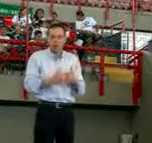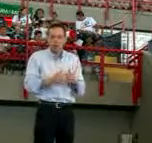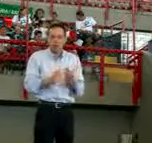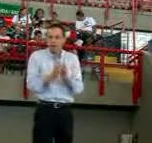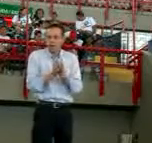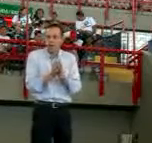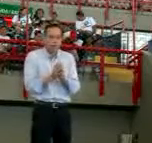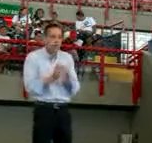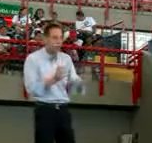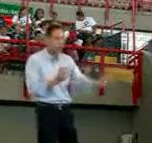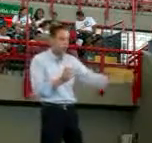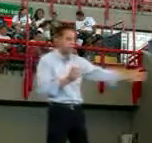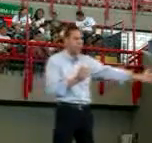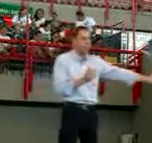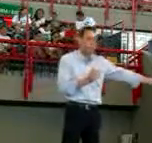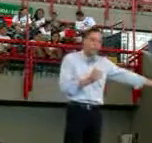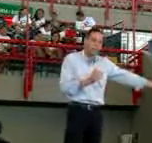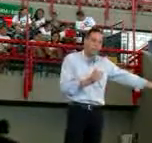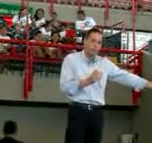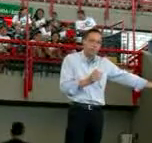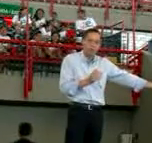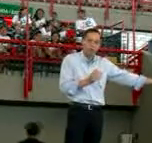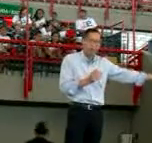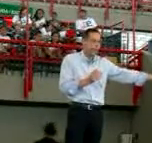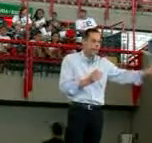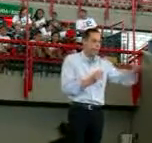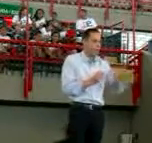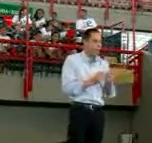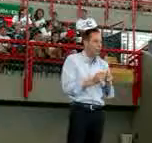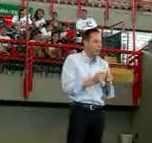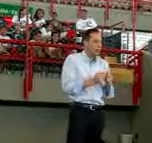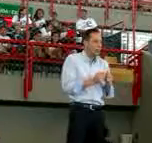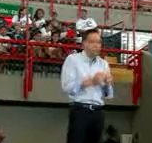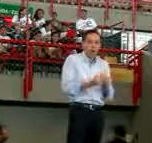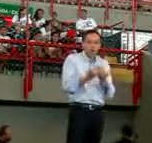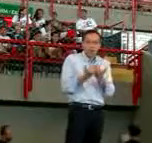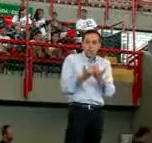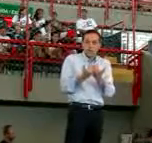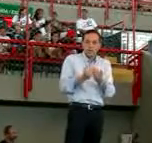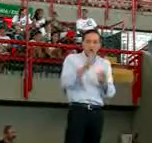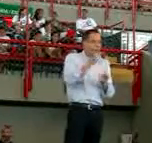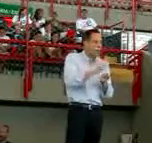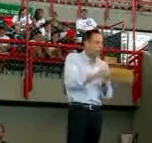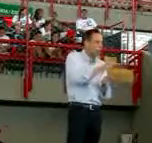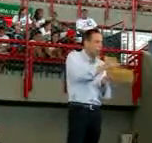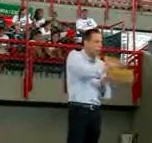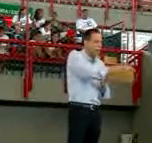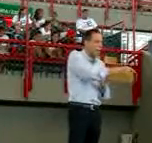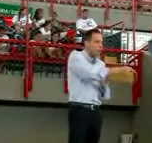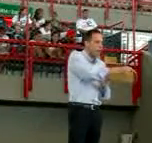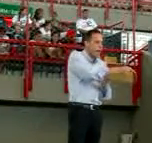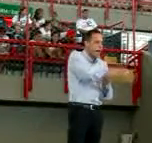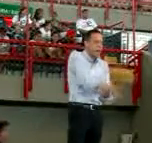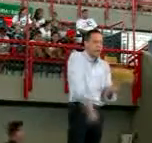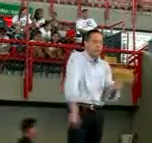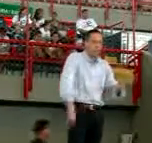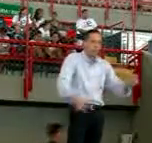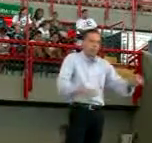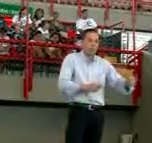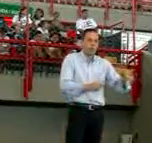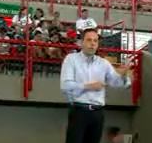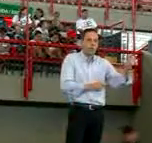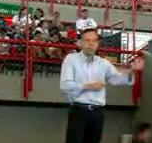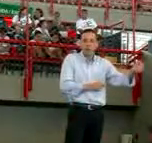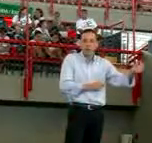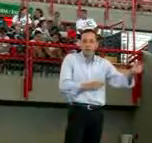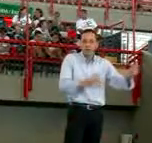legítimo herdeiro e ele renunciou em nome de sua filha, Dona Maria da Glória. Porém, seu irmão Dom Miguel assumiu